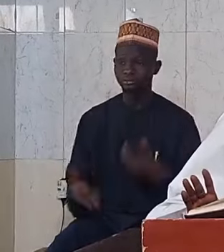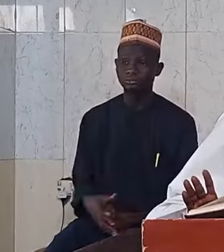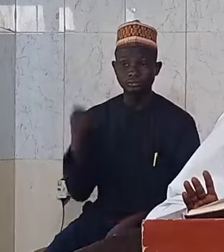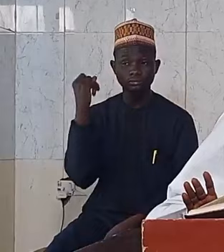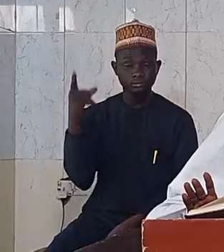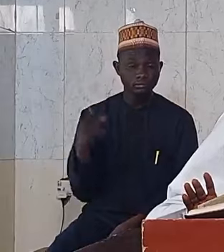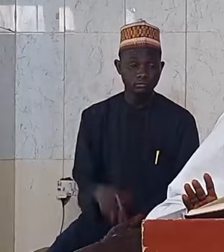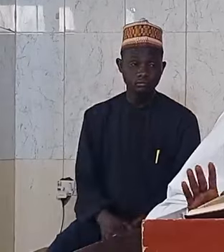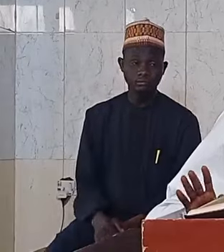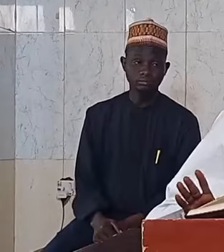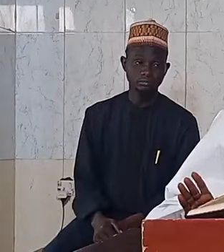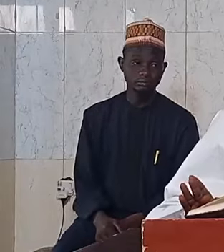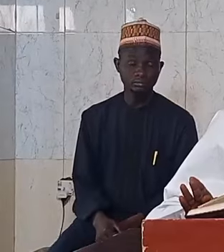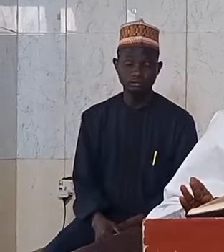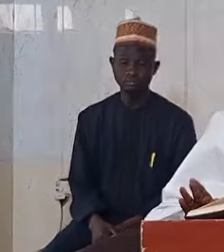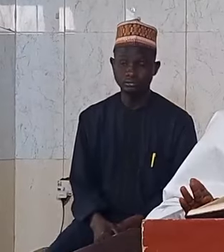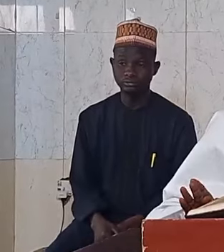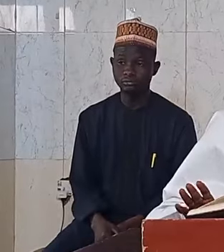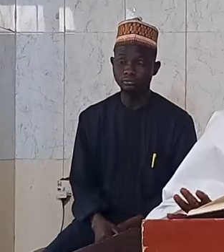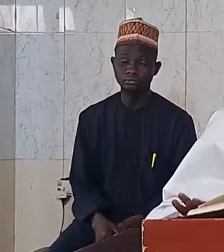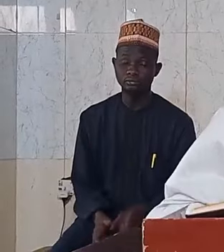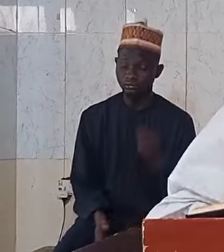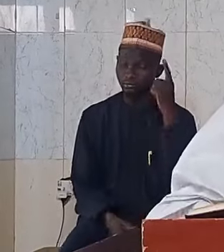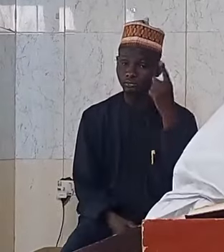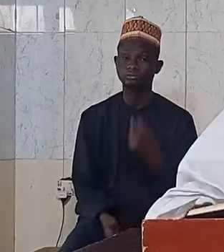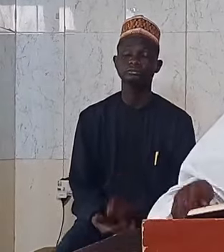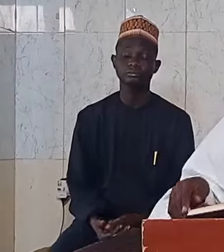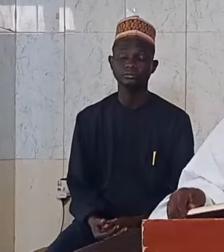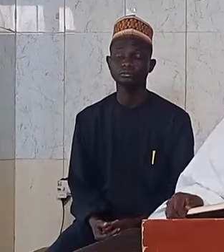wannan ai ba sai mun maimaita ba